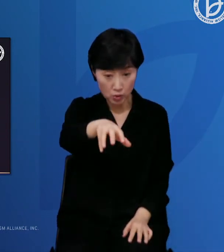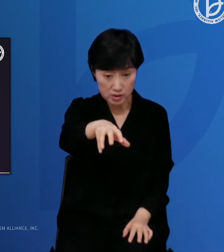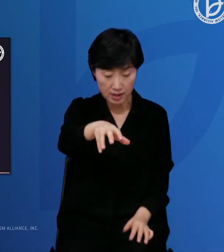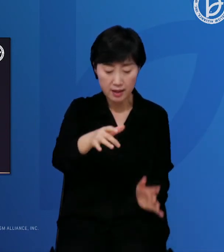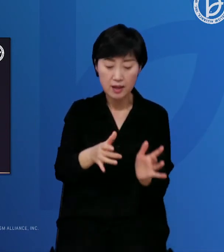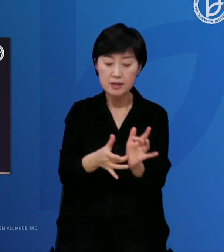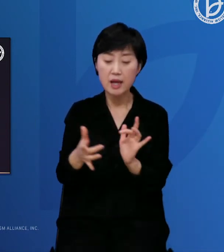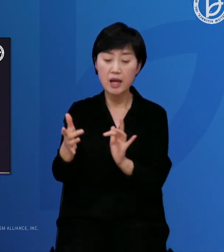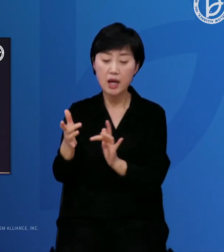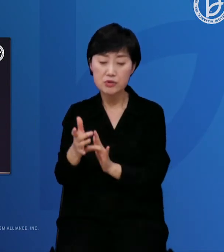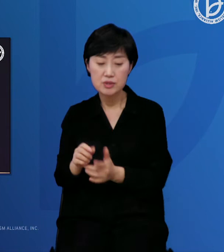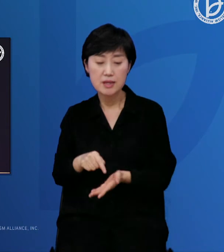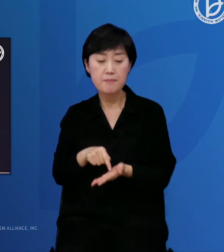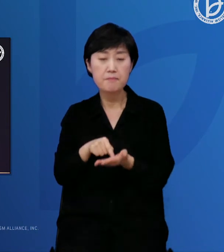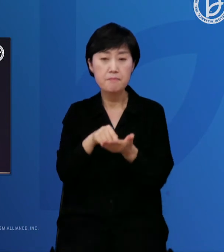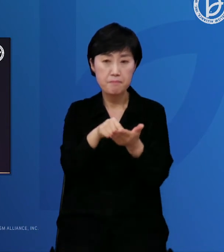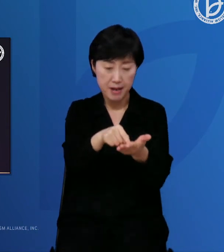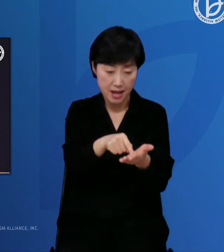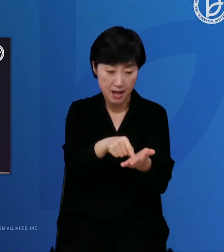사역을 시작하실 때